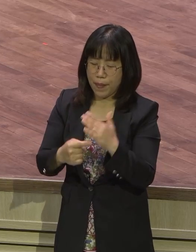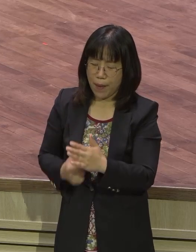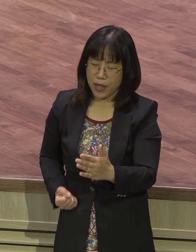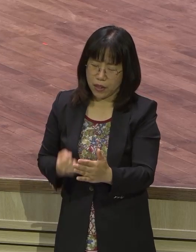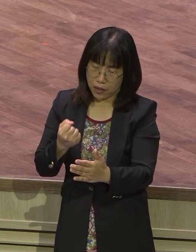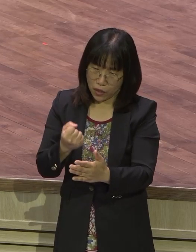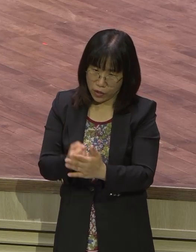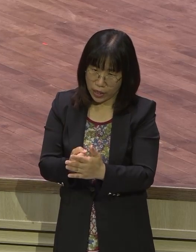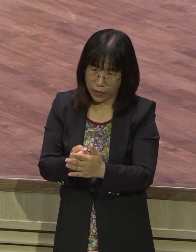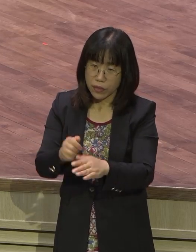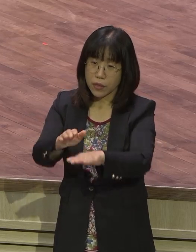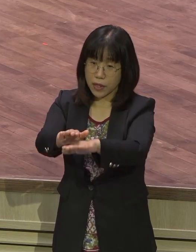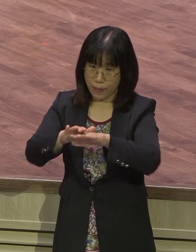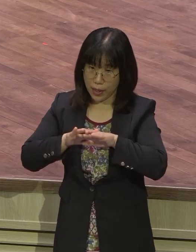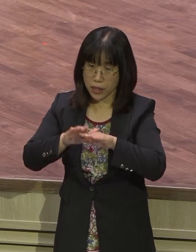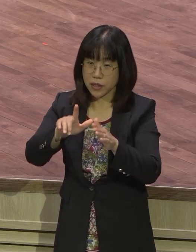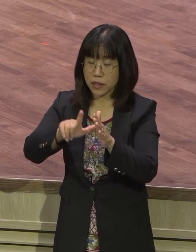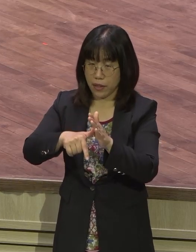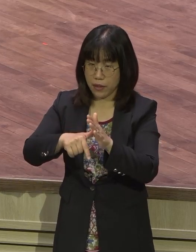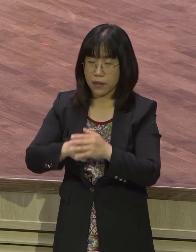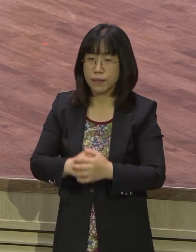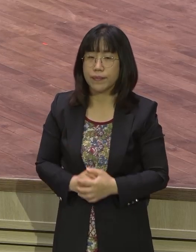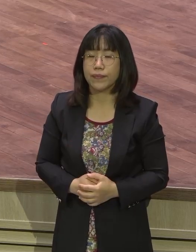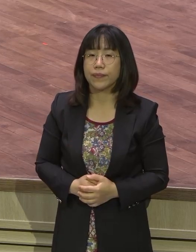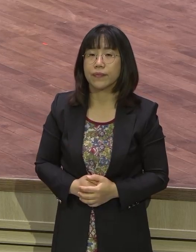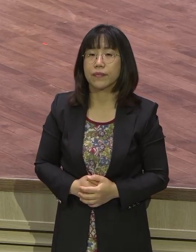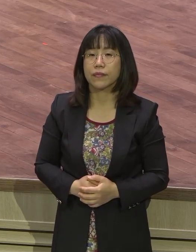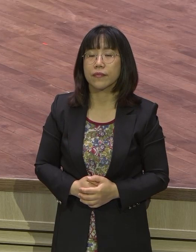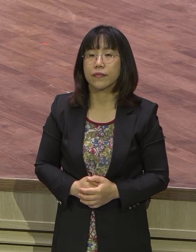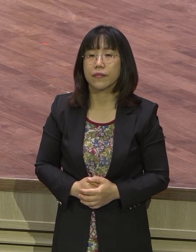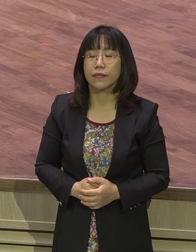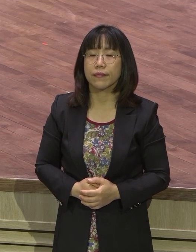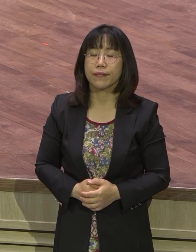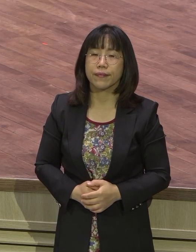시간이 예배예요 말씀들 다른 거 하나도 없어요